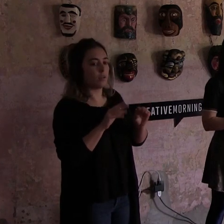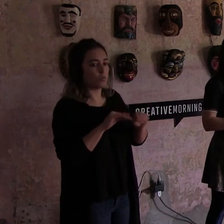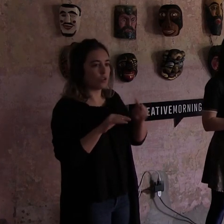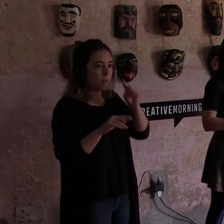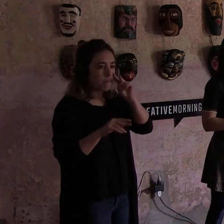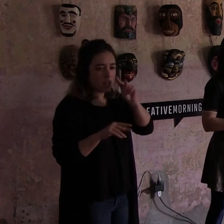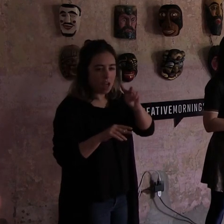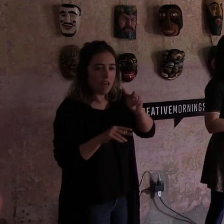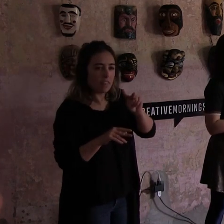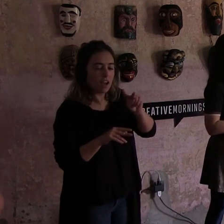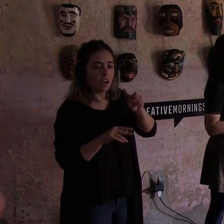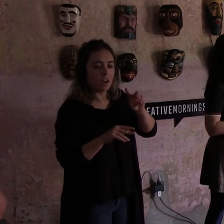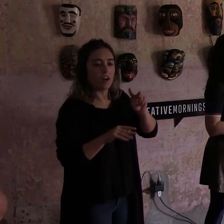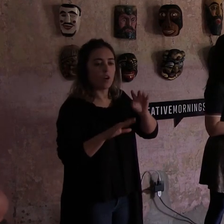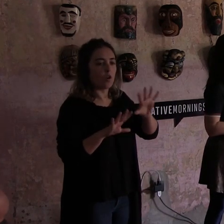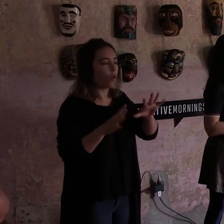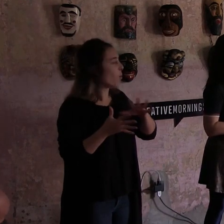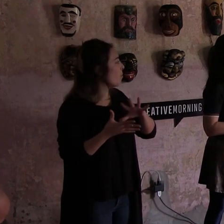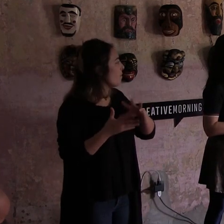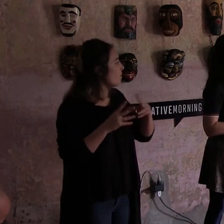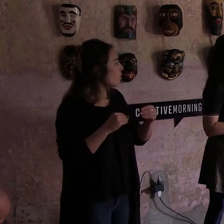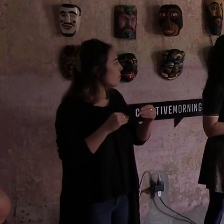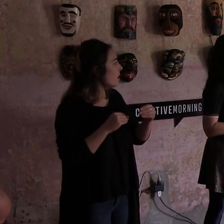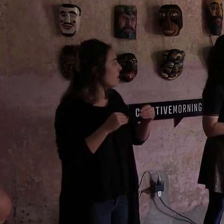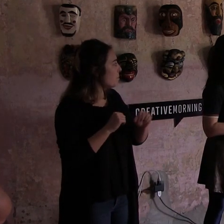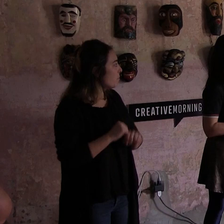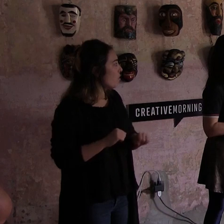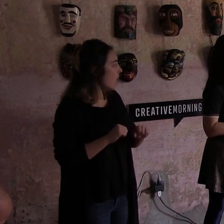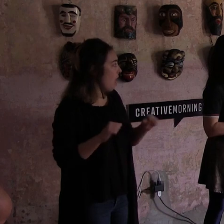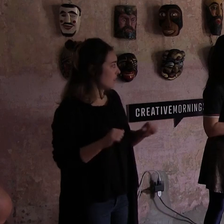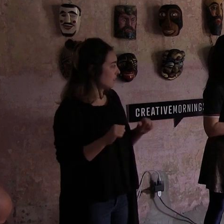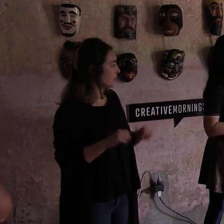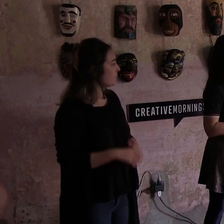de estar, ¿no? Y